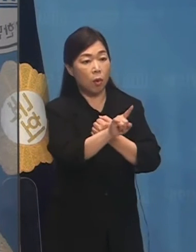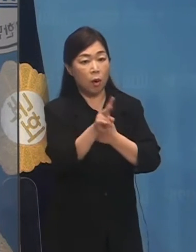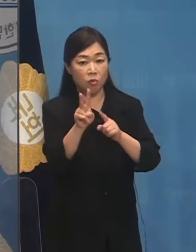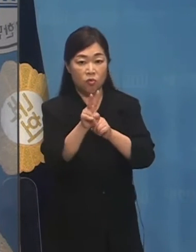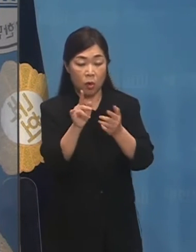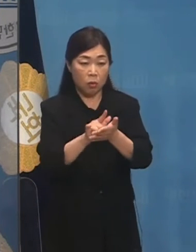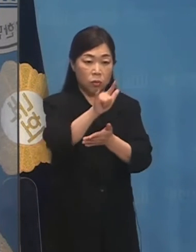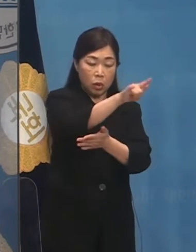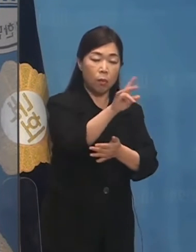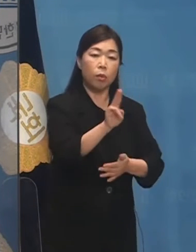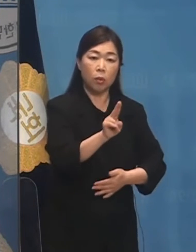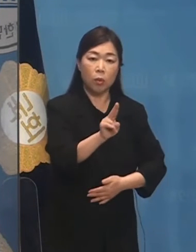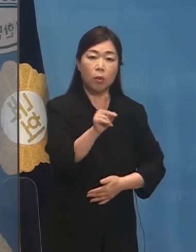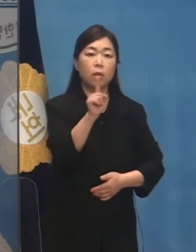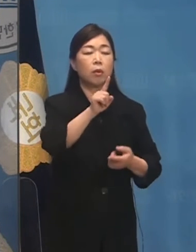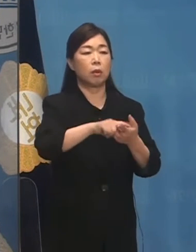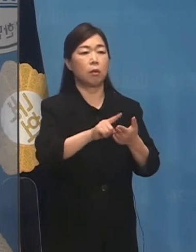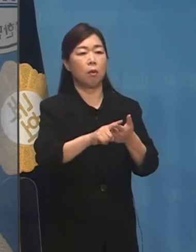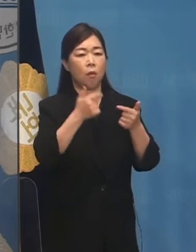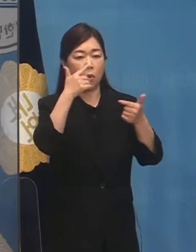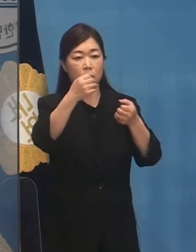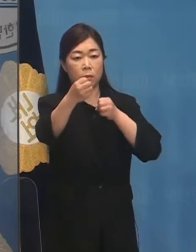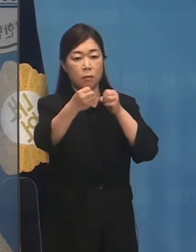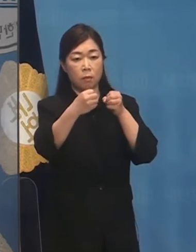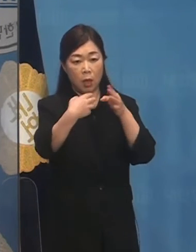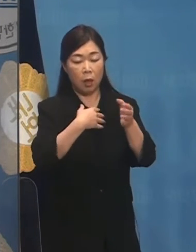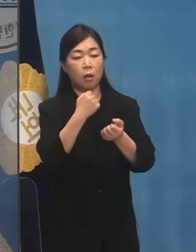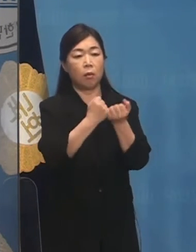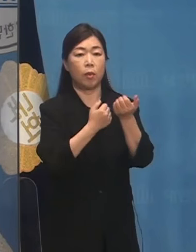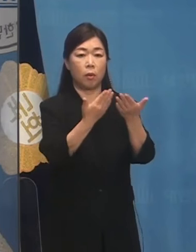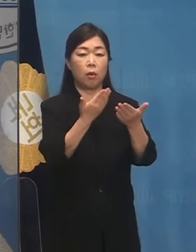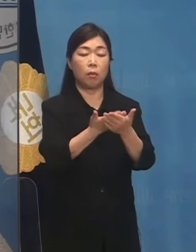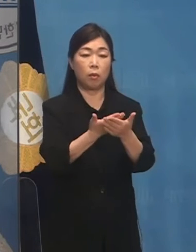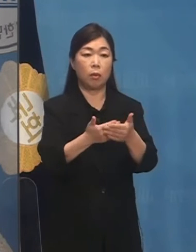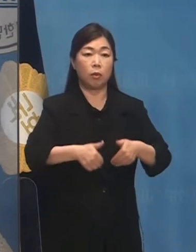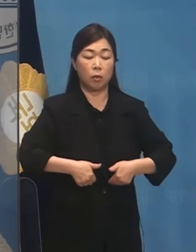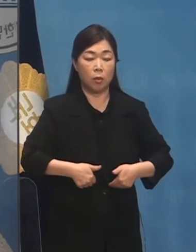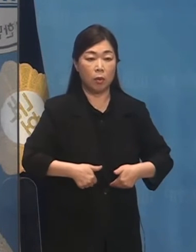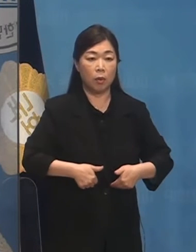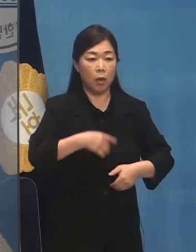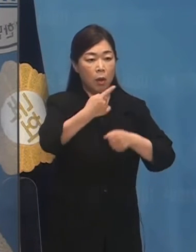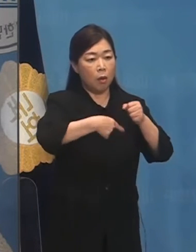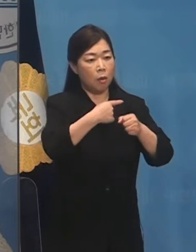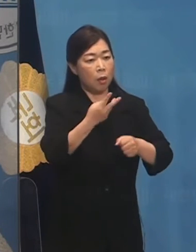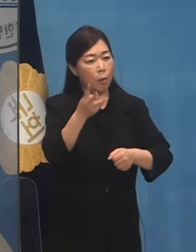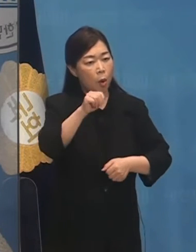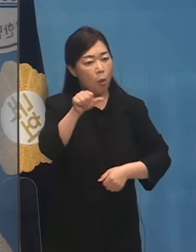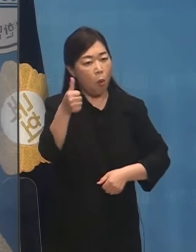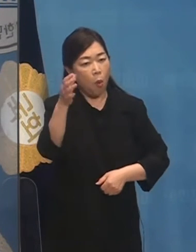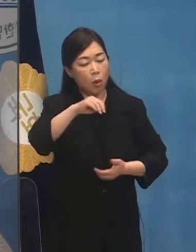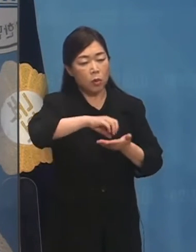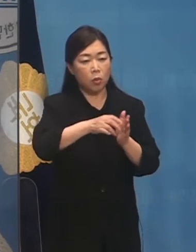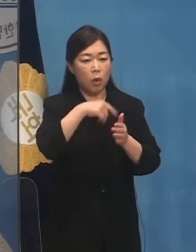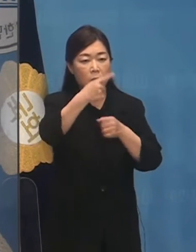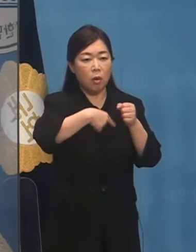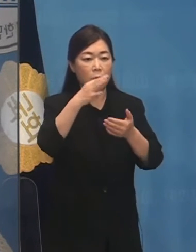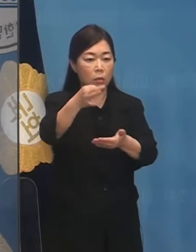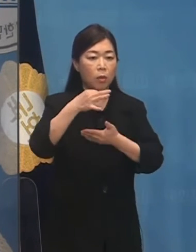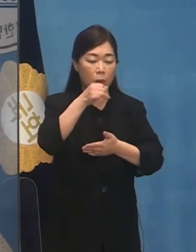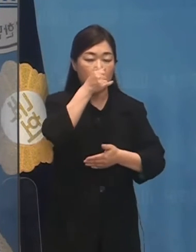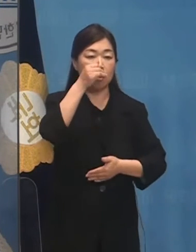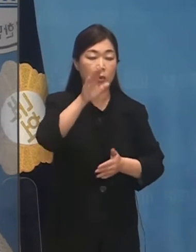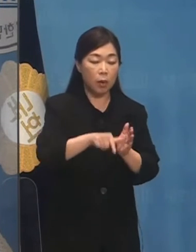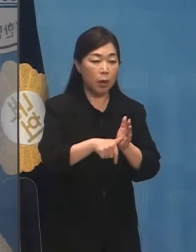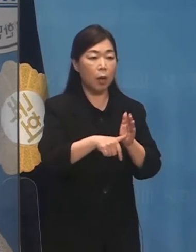되는 거 아닙니까? 그것이 그렇게 엄청난 매년 연봉 거의 3억에서 5억 이상의 돈을